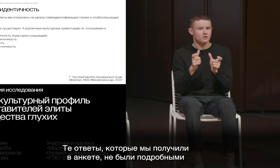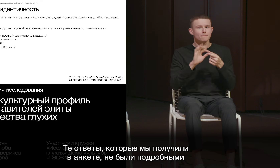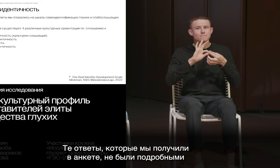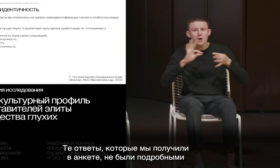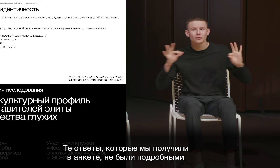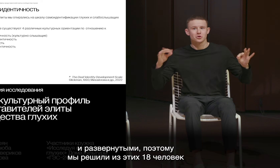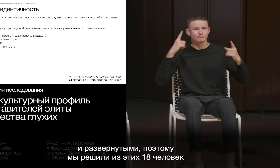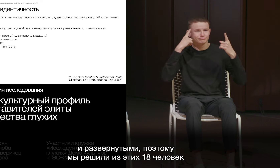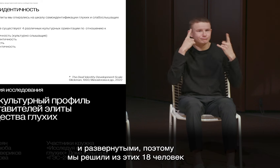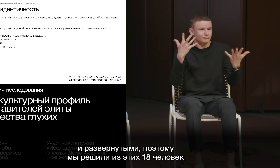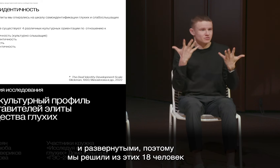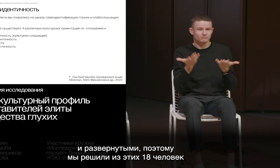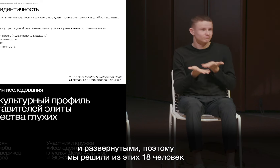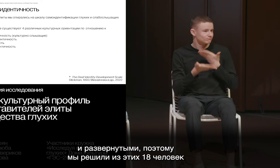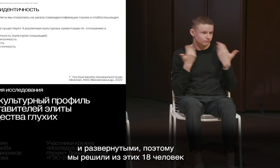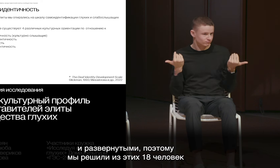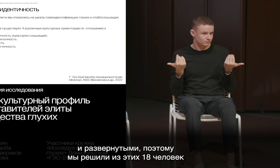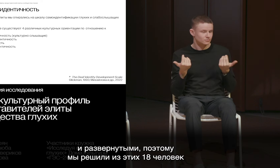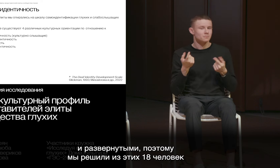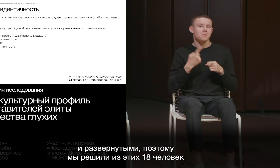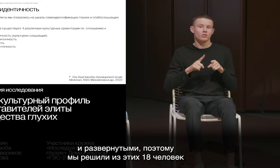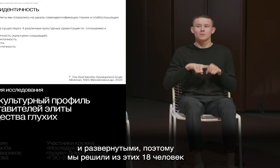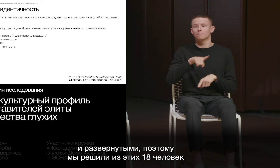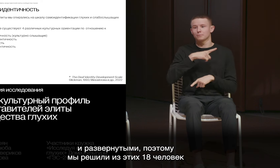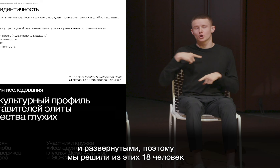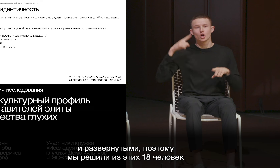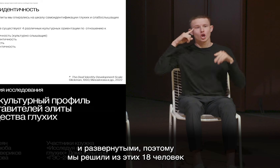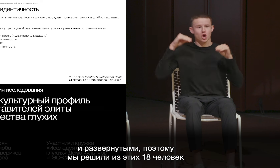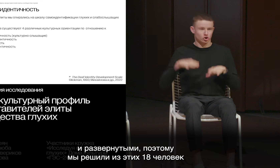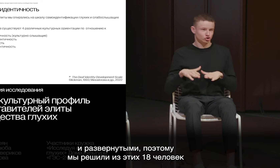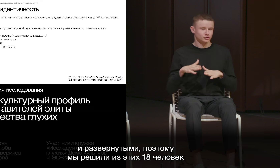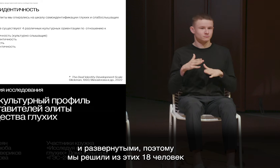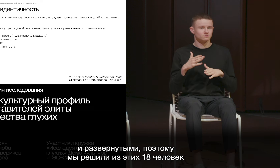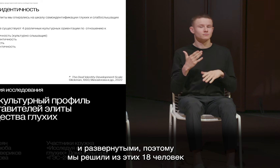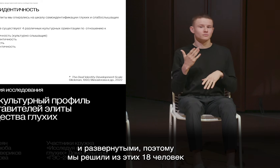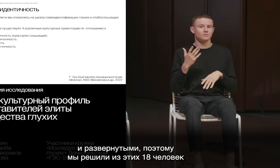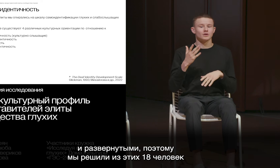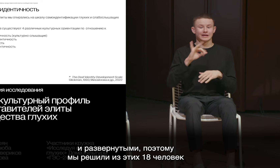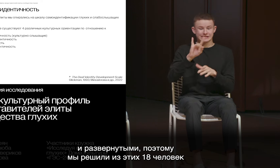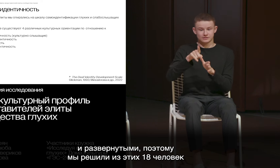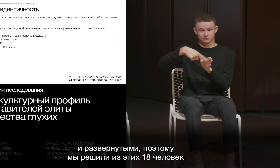Те ответы, которые мы получили, не были подробными и развернутыми, поэтому